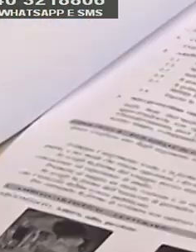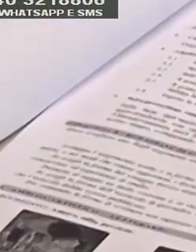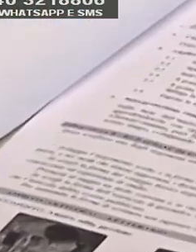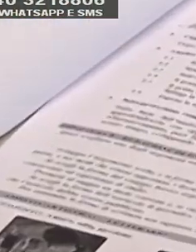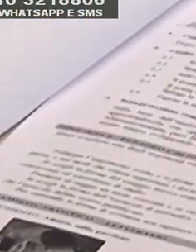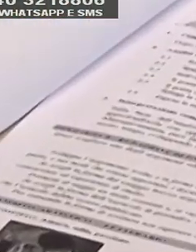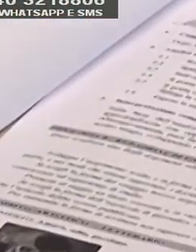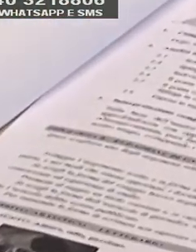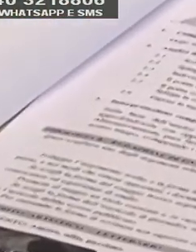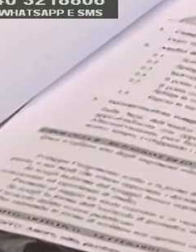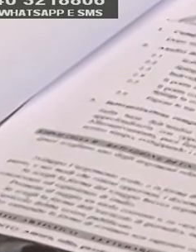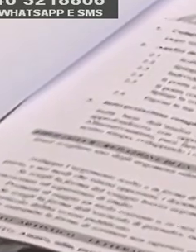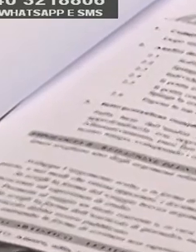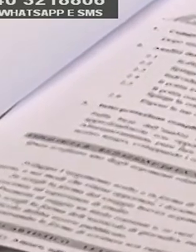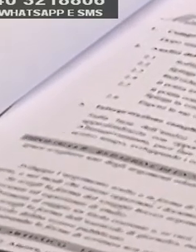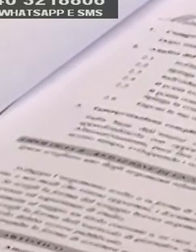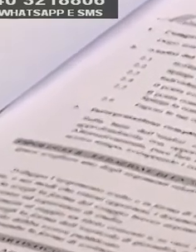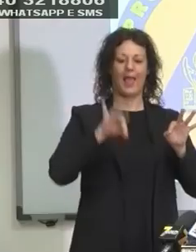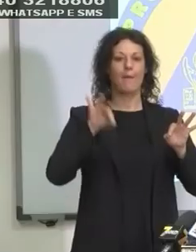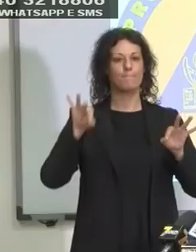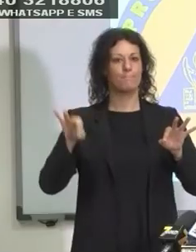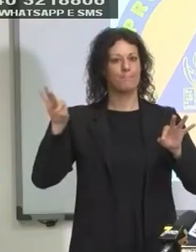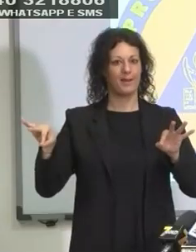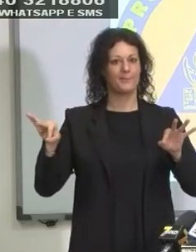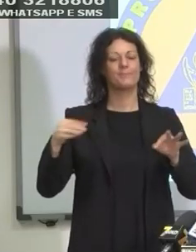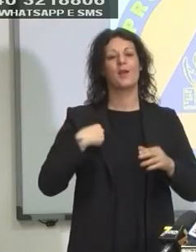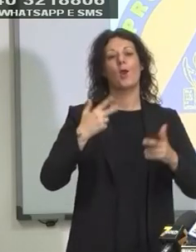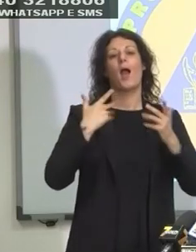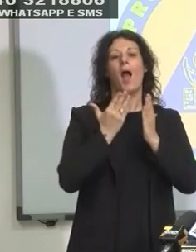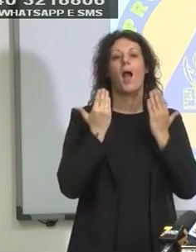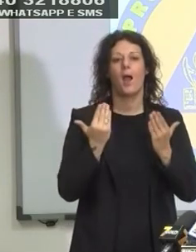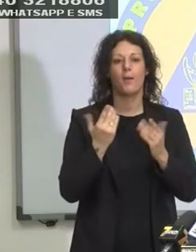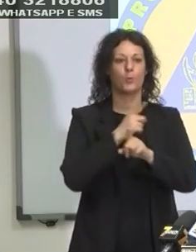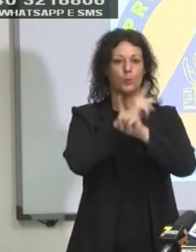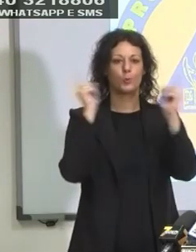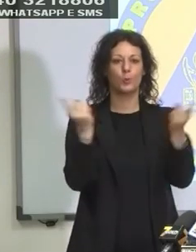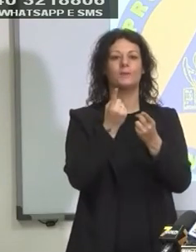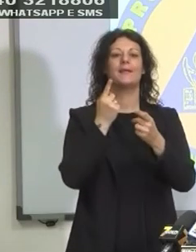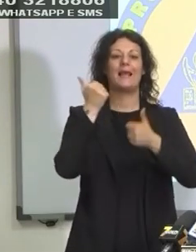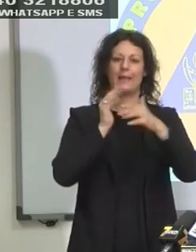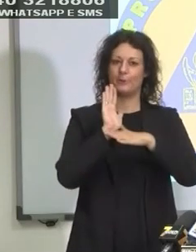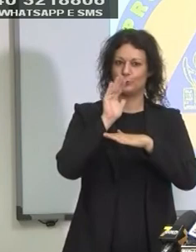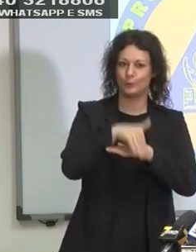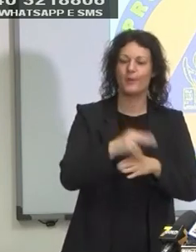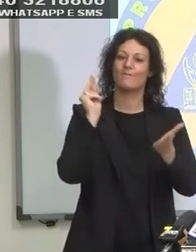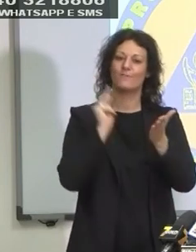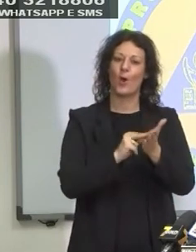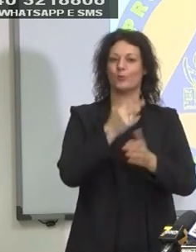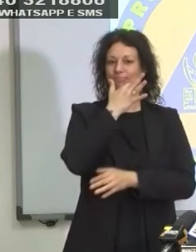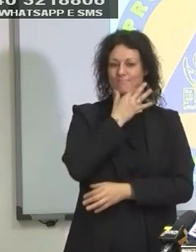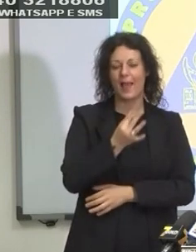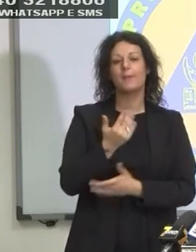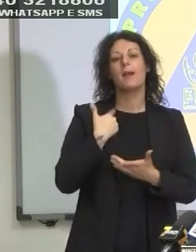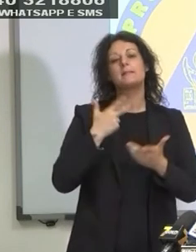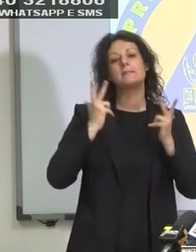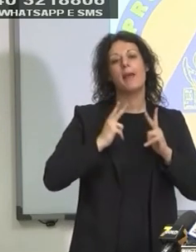di maturità. Io veramente auguro a tutti che sicuramente superino gli esami, prendano bei voti, ma che comunque resti un bel ricordo, perché è un ricordo